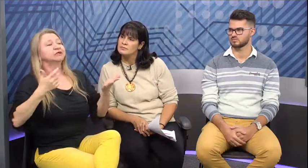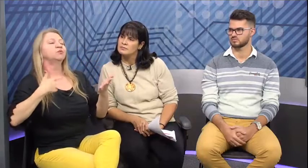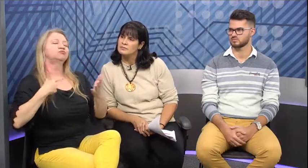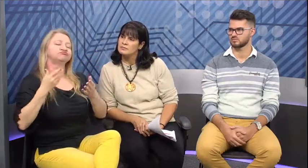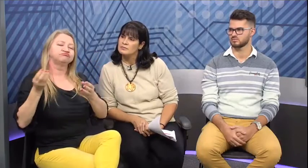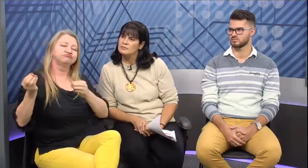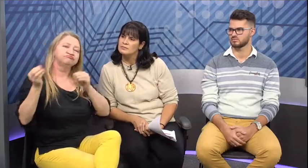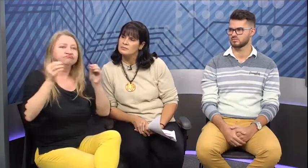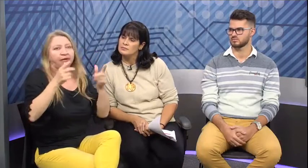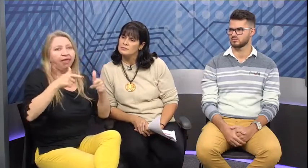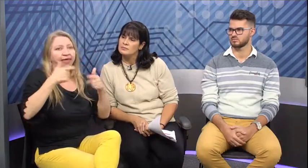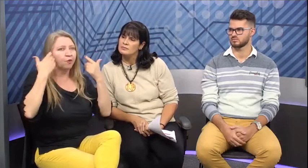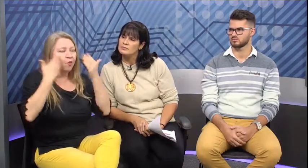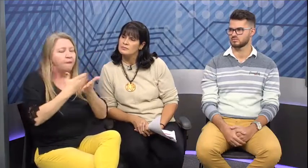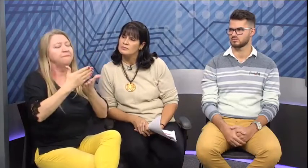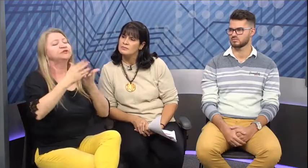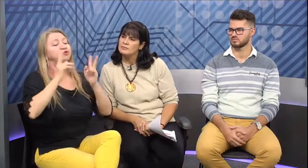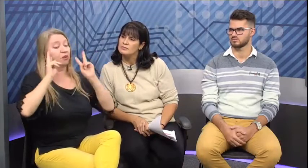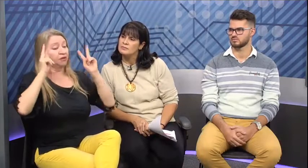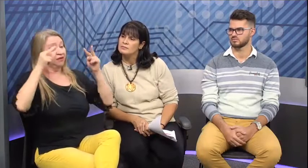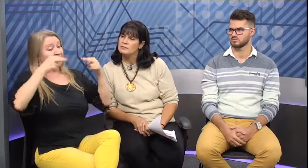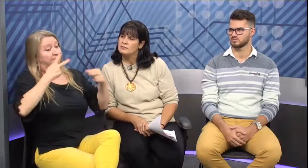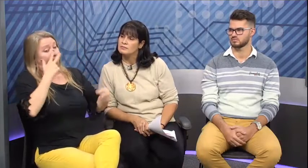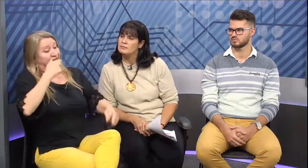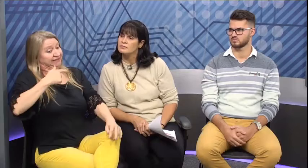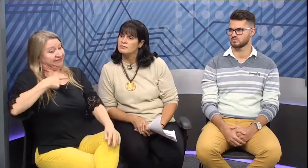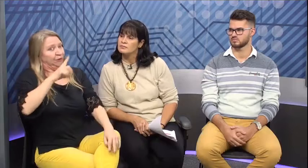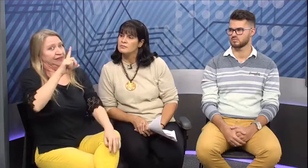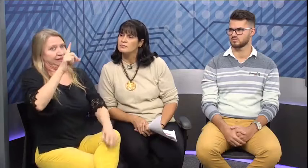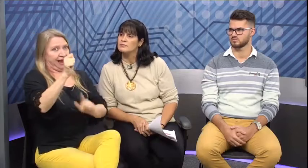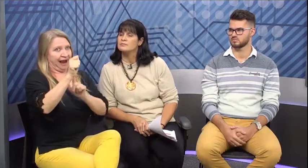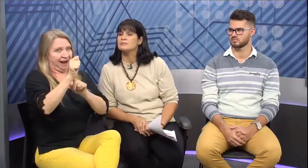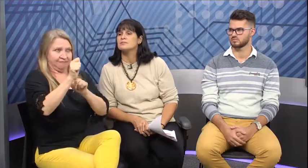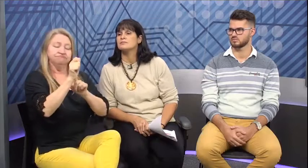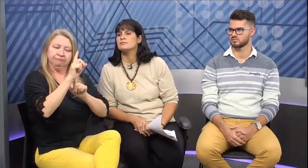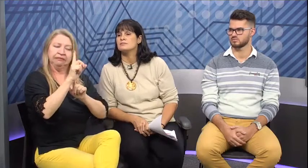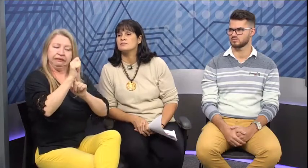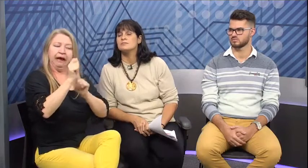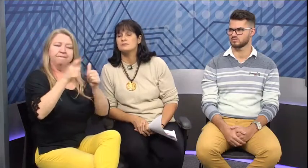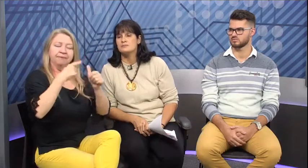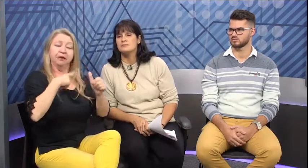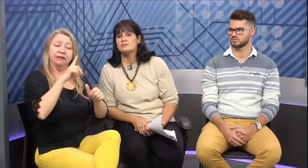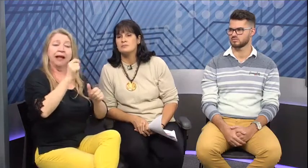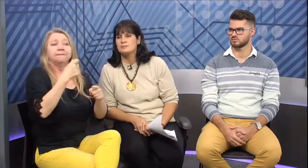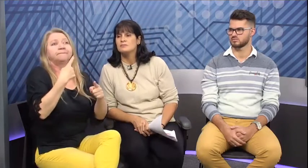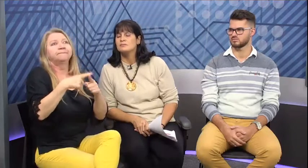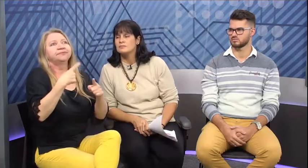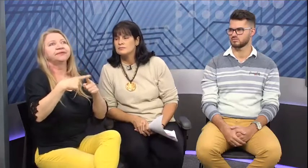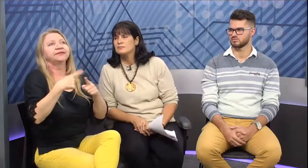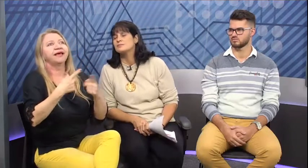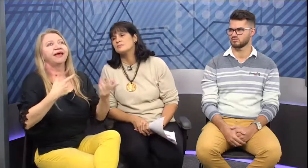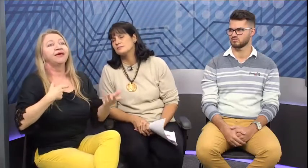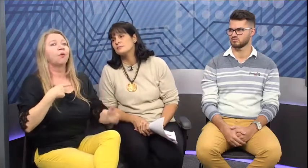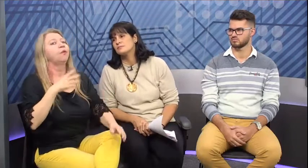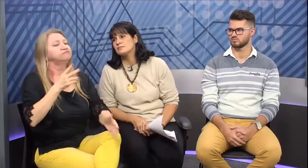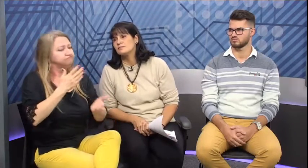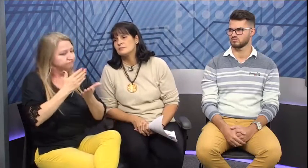bilateral. E aí foi que eu comecei a me observar como deficiente auditiva, nesse primeiro